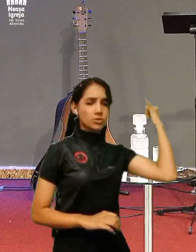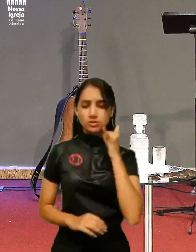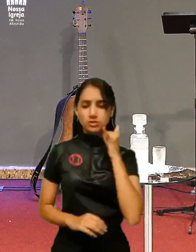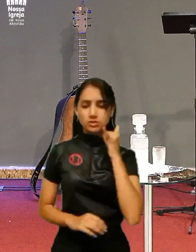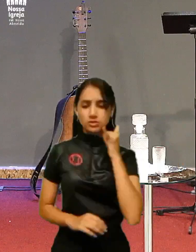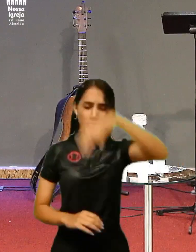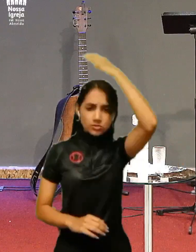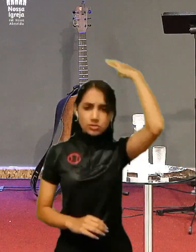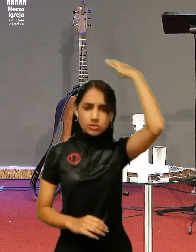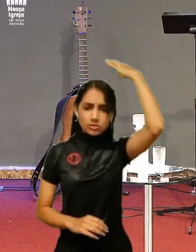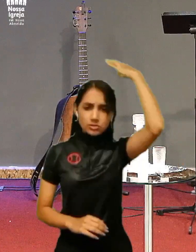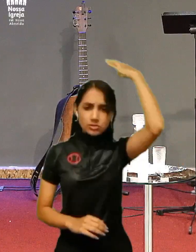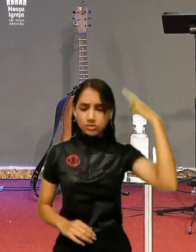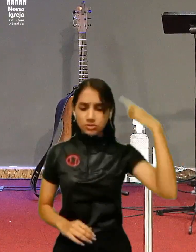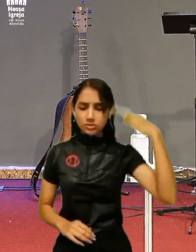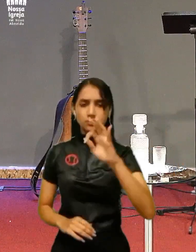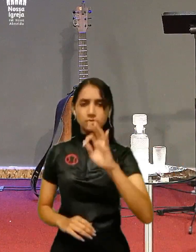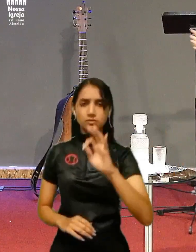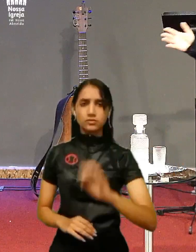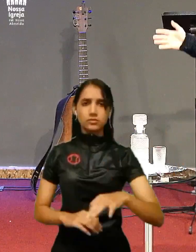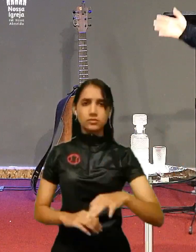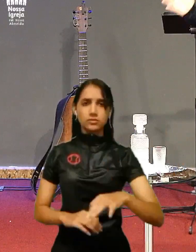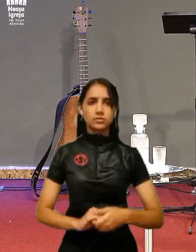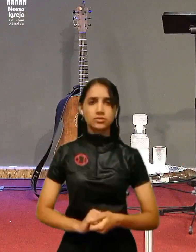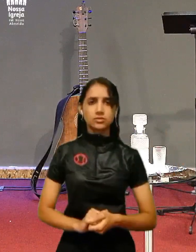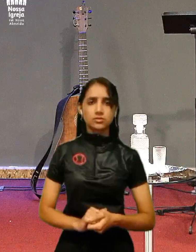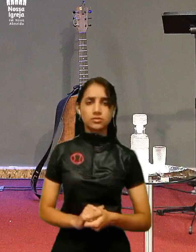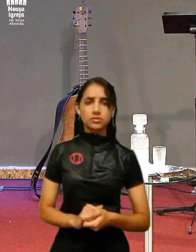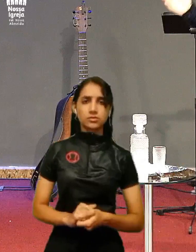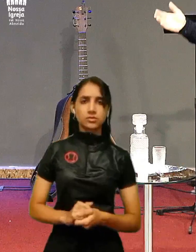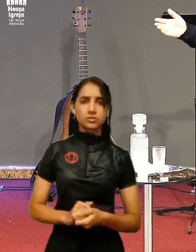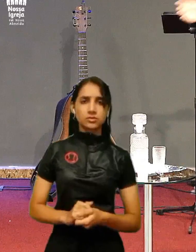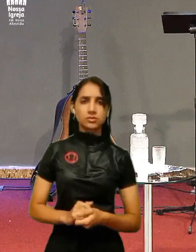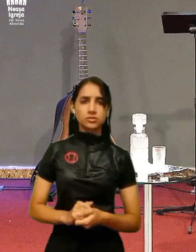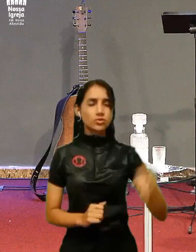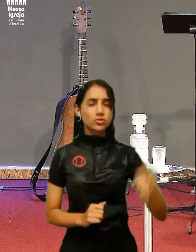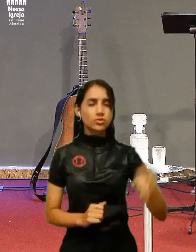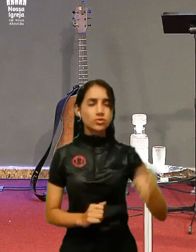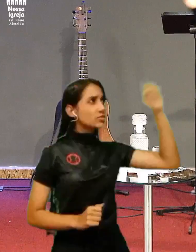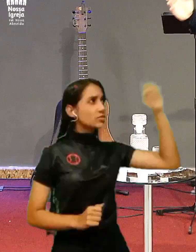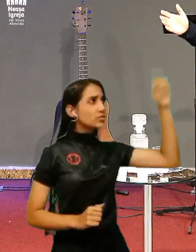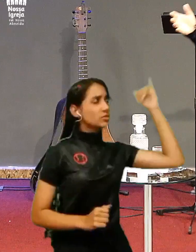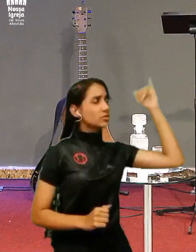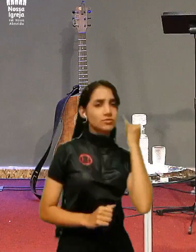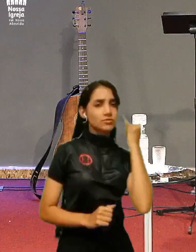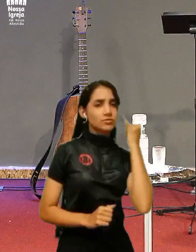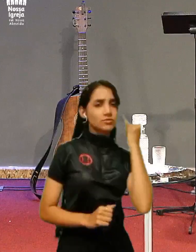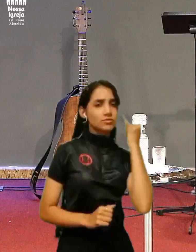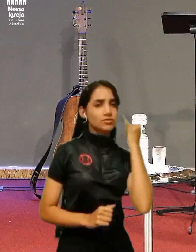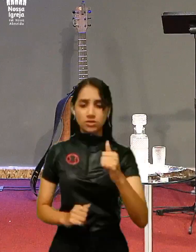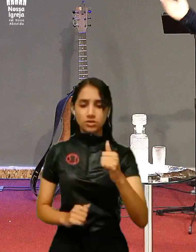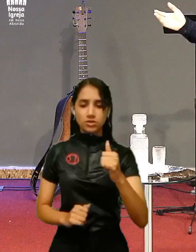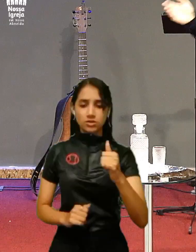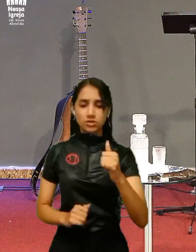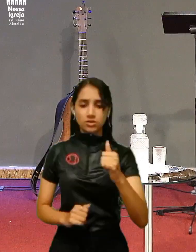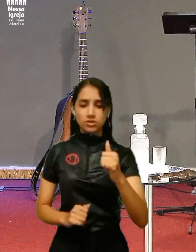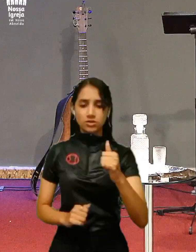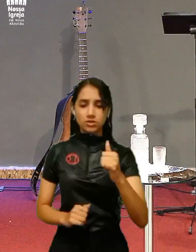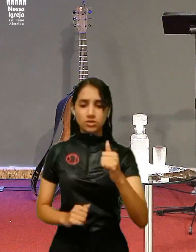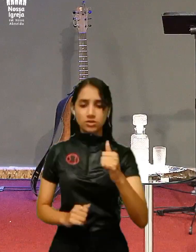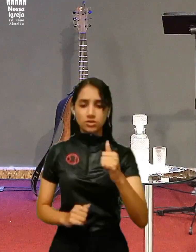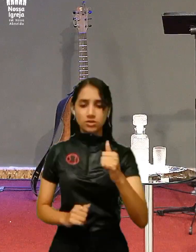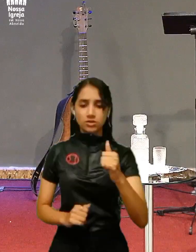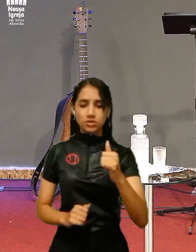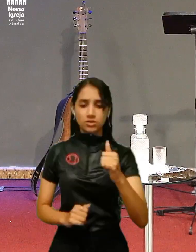diz-lhe: assim diz o Senhor Deus, vem dos quatro ventos, ó Espírito, assopra sobre esses mortos para que